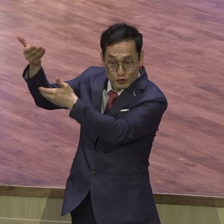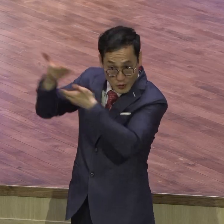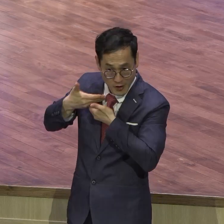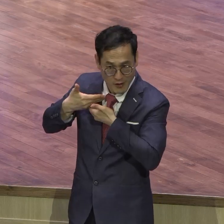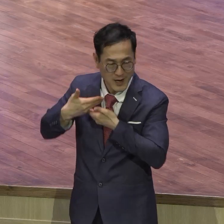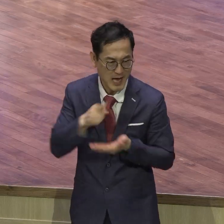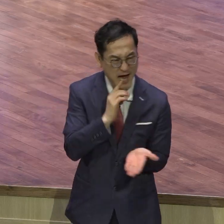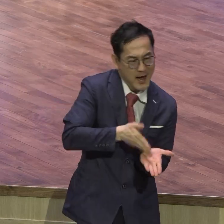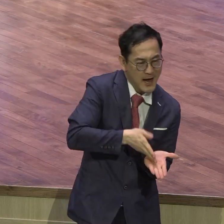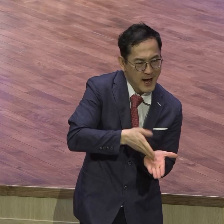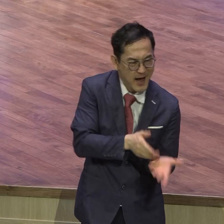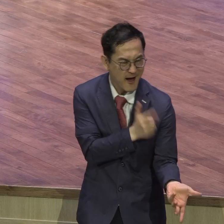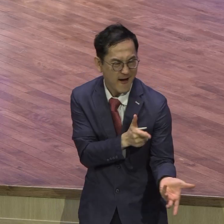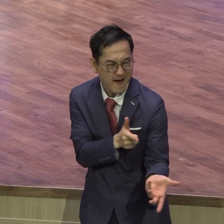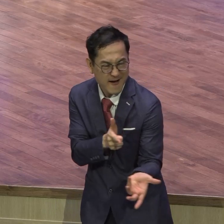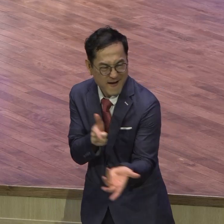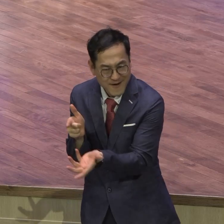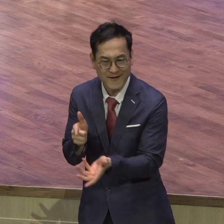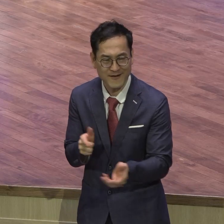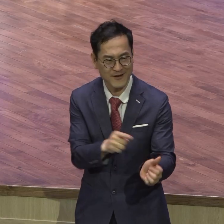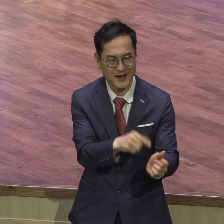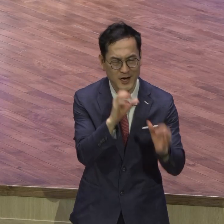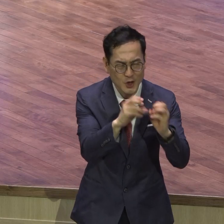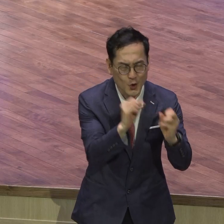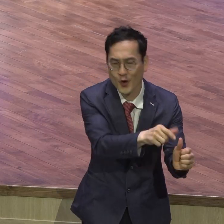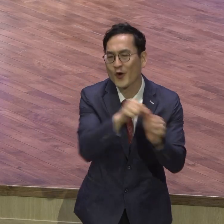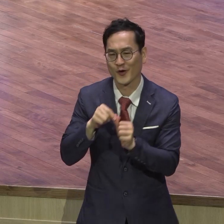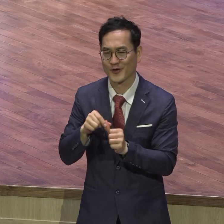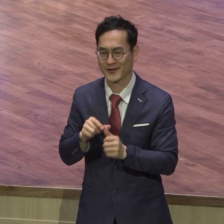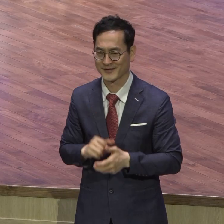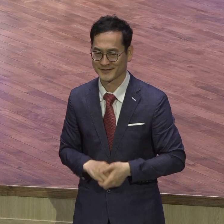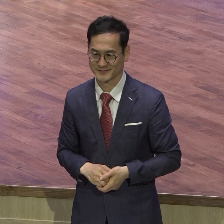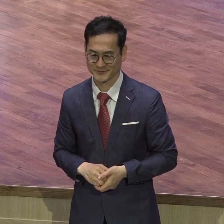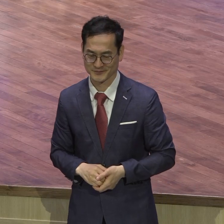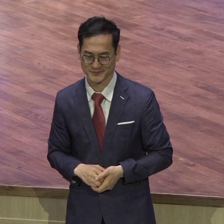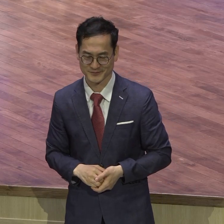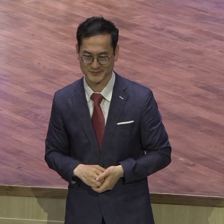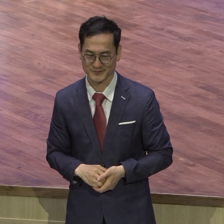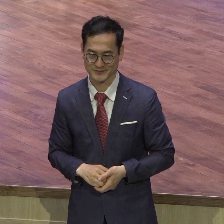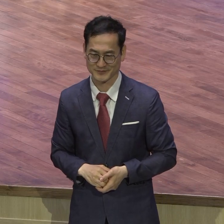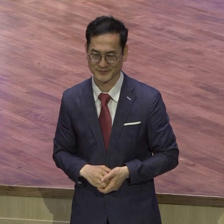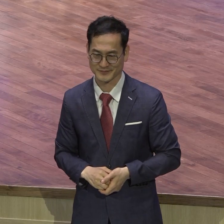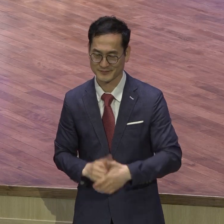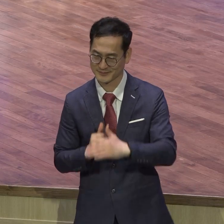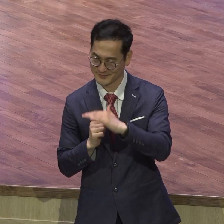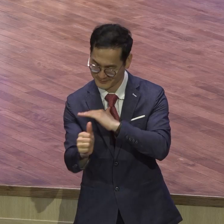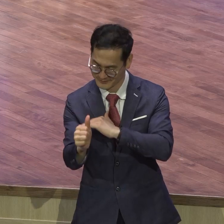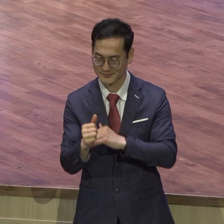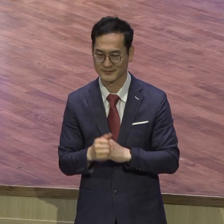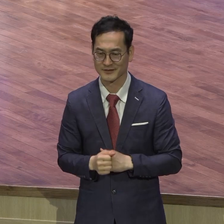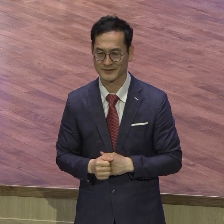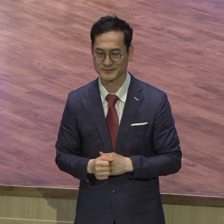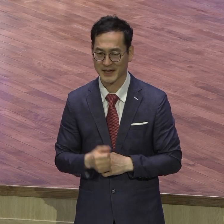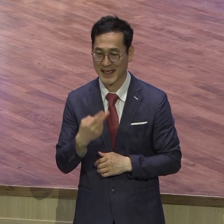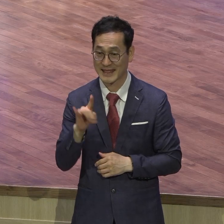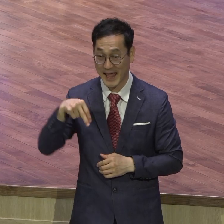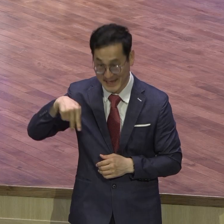그리고 그 메시지를 전하는 겁니다 대사 아멘 선지자 선지자 적 사명